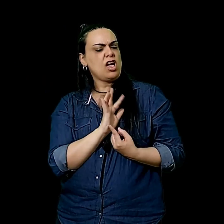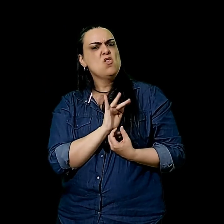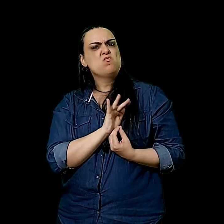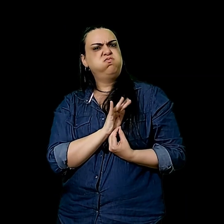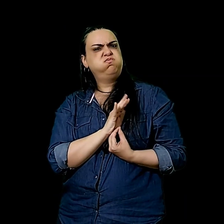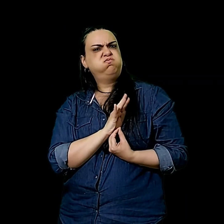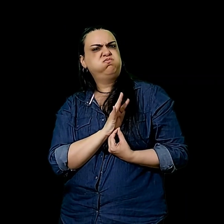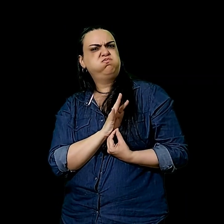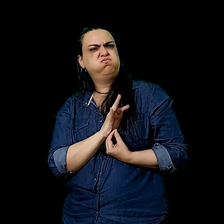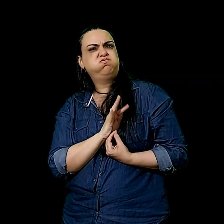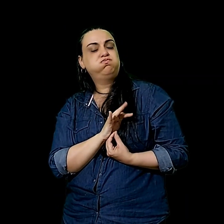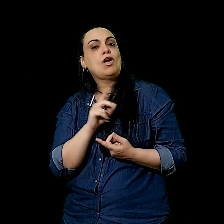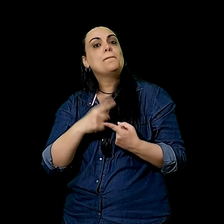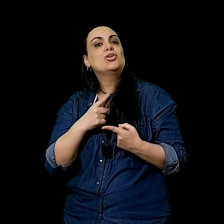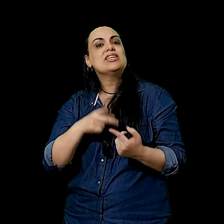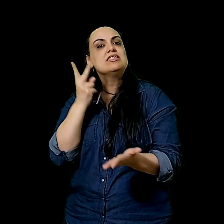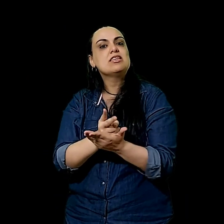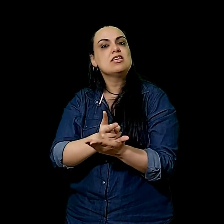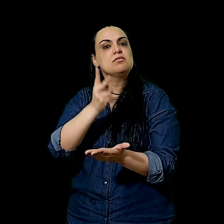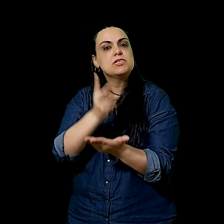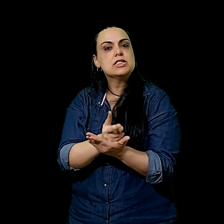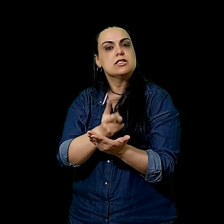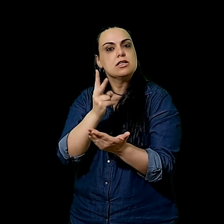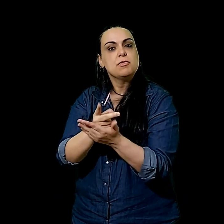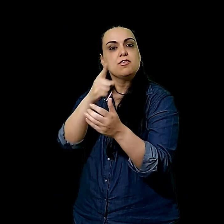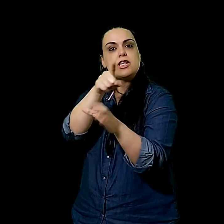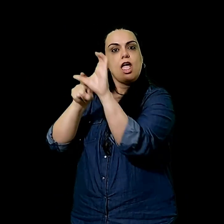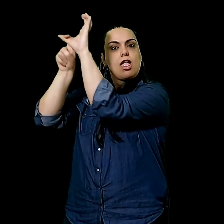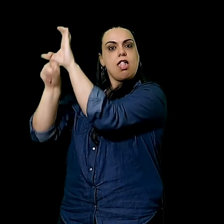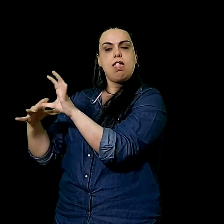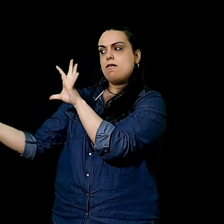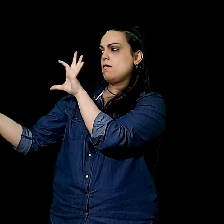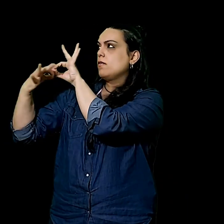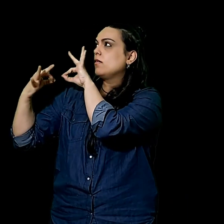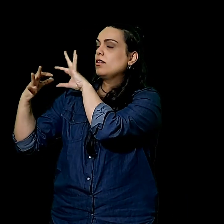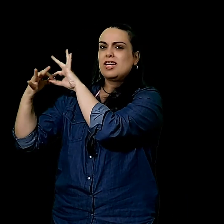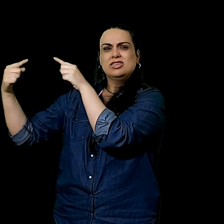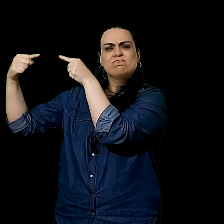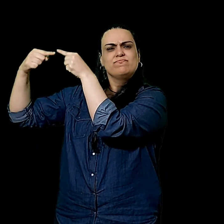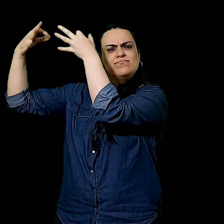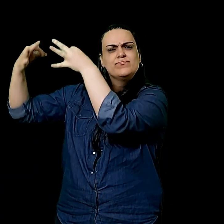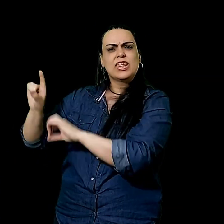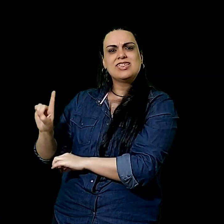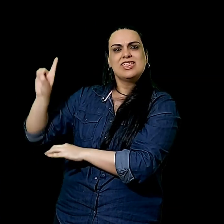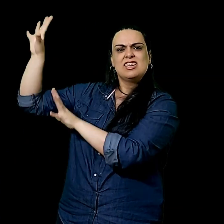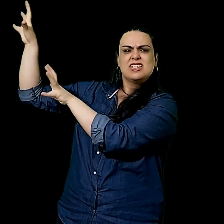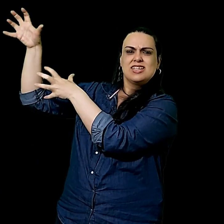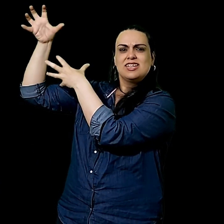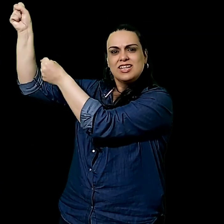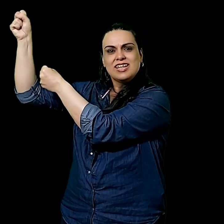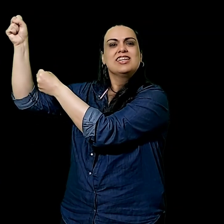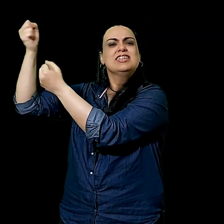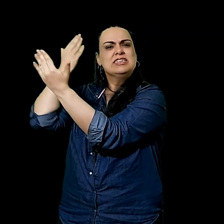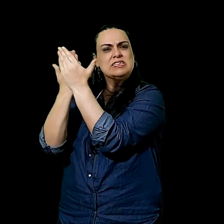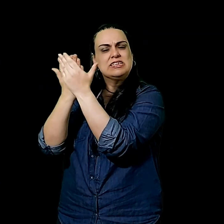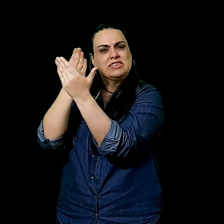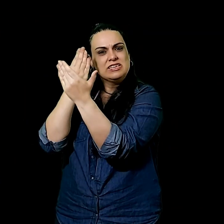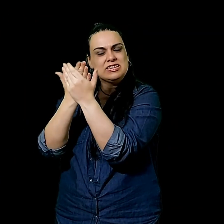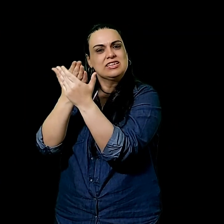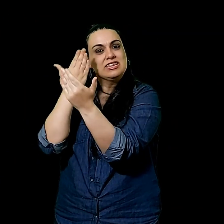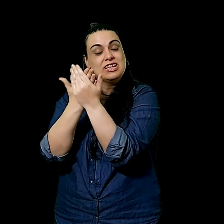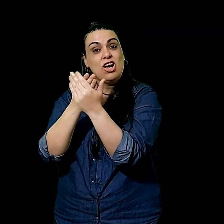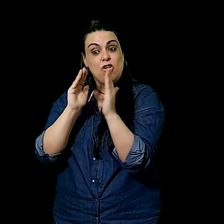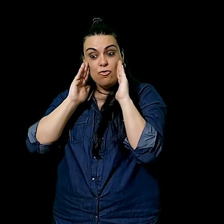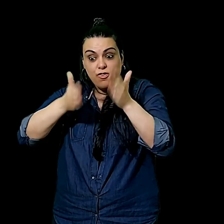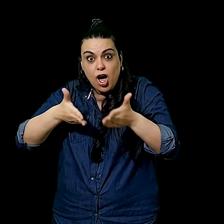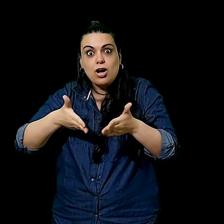a grandeza da chama, porque aí não depende só de acender, mas de saber o caminho para manter. Então preste atenção,